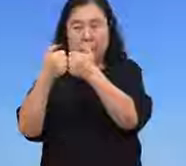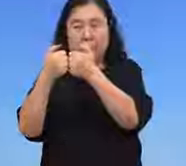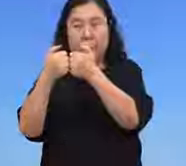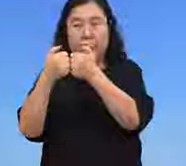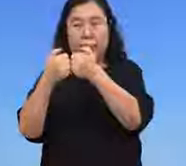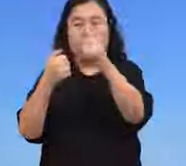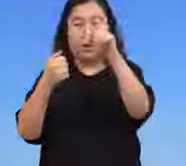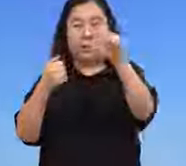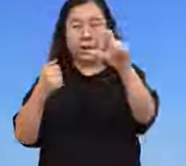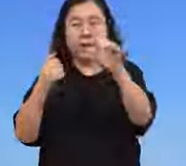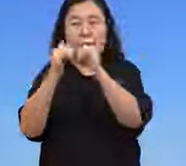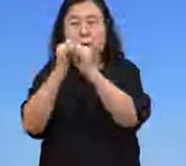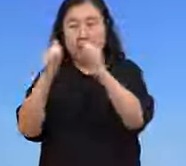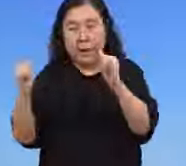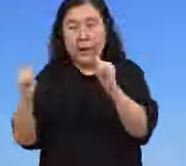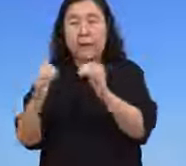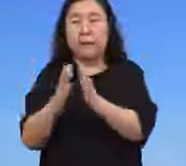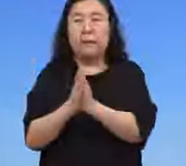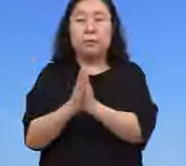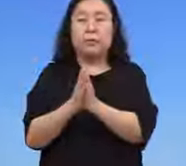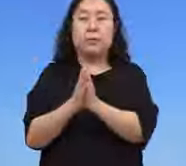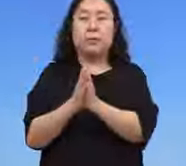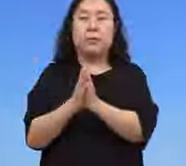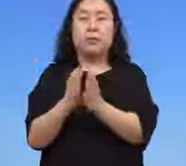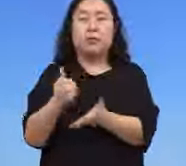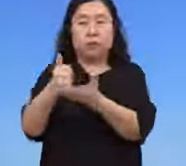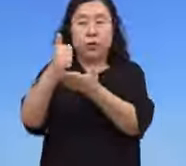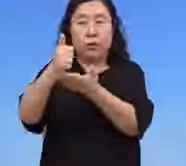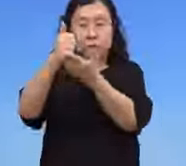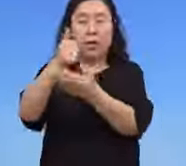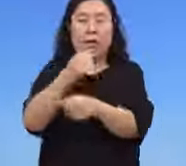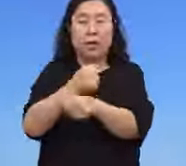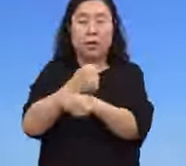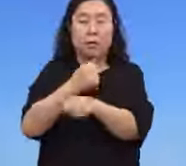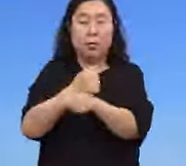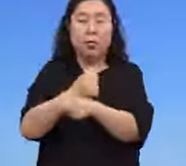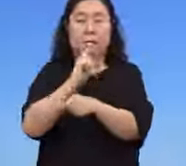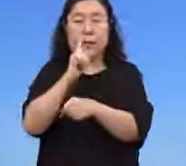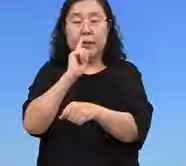사명을 드렸어요. 그리고 거기에 저는 참여하지 않았습니다.